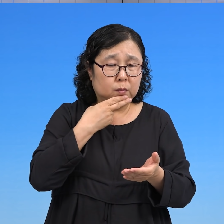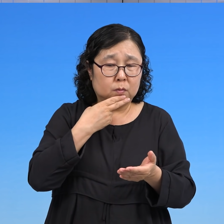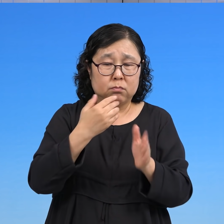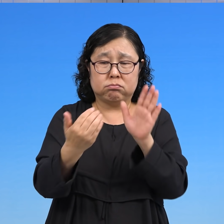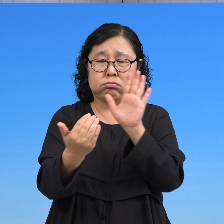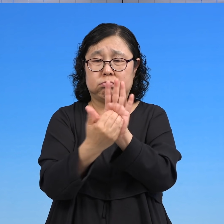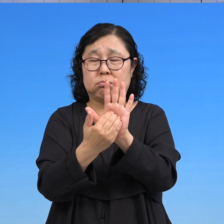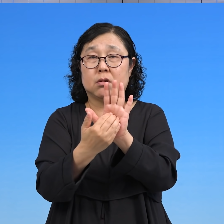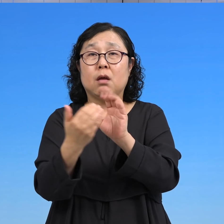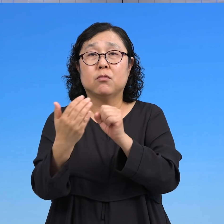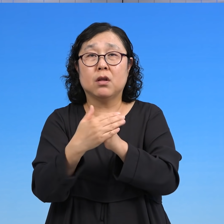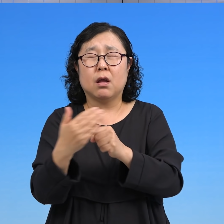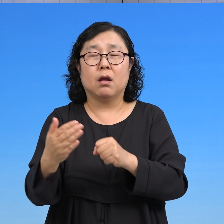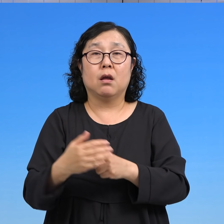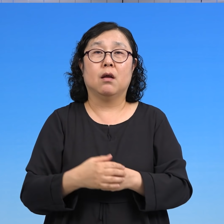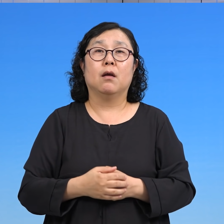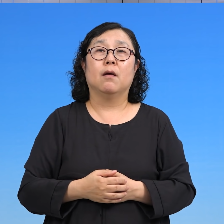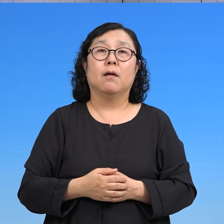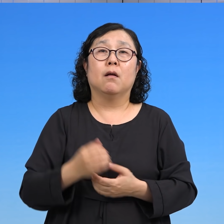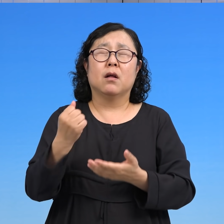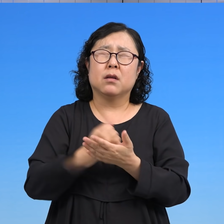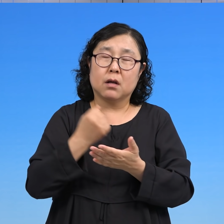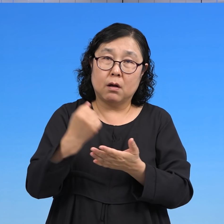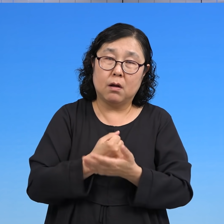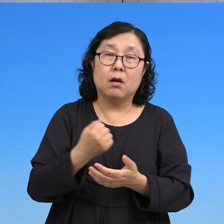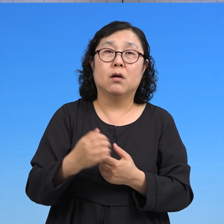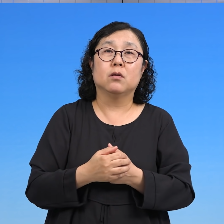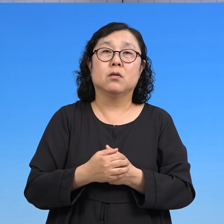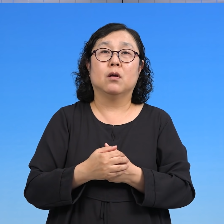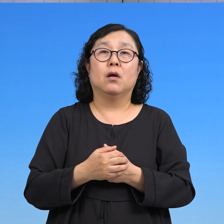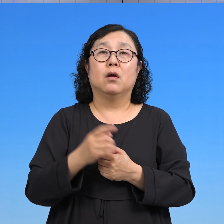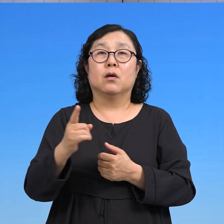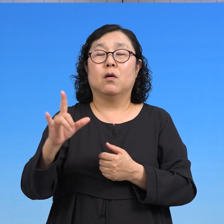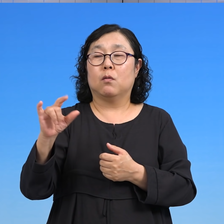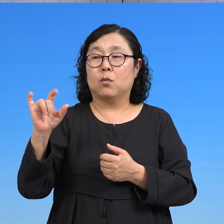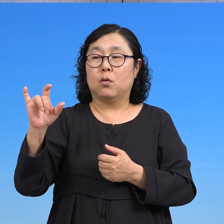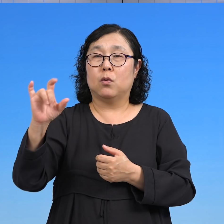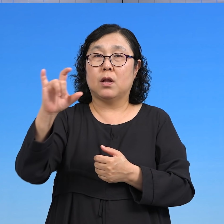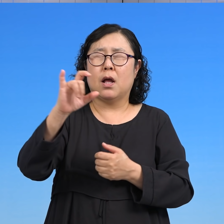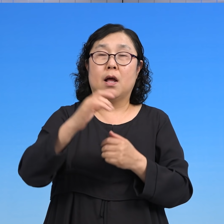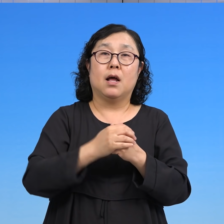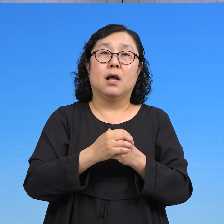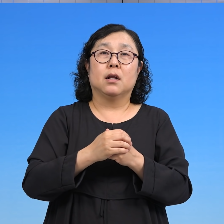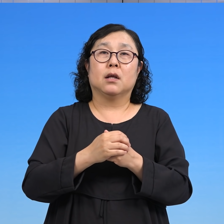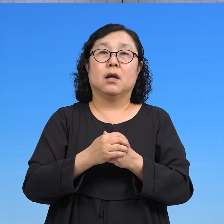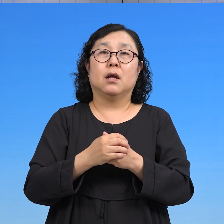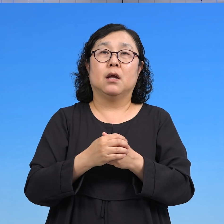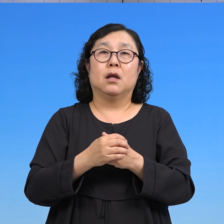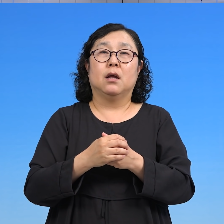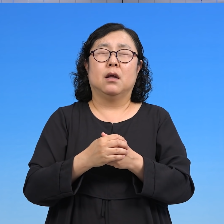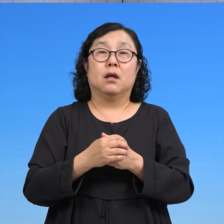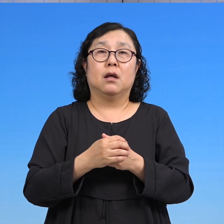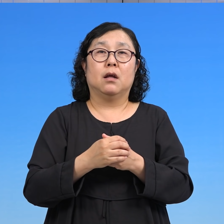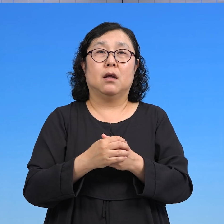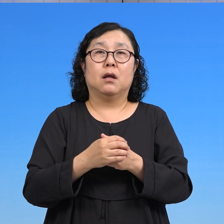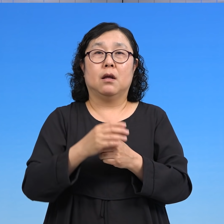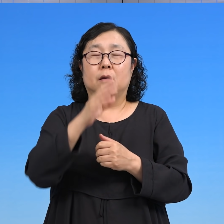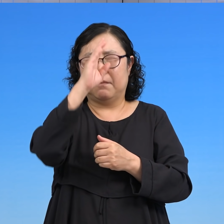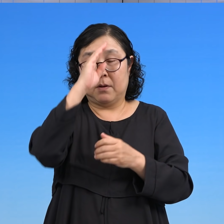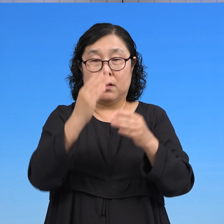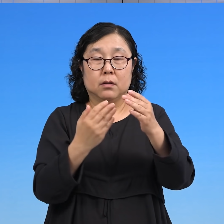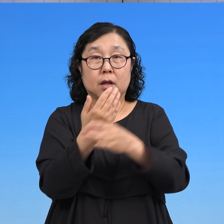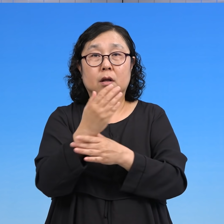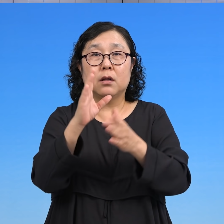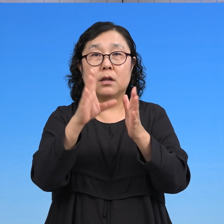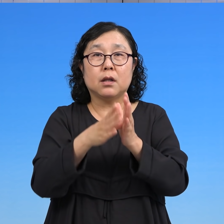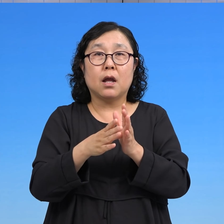문상을 다 막아놓은 상태니까요. 그리고 공교롭게도 딱 그거 터질 때 모 교회에서 목사님이